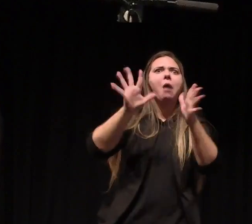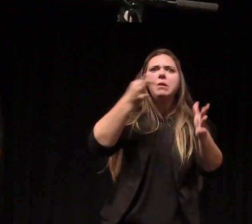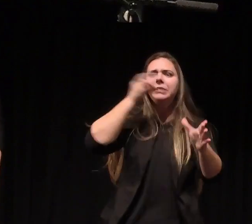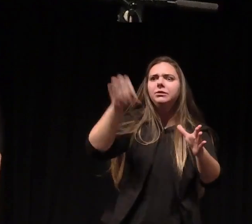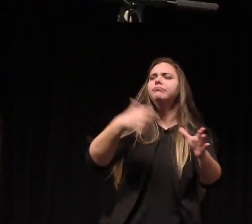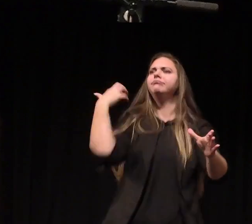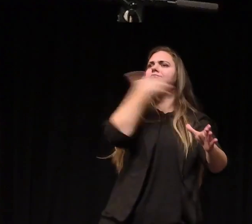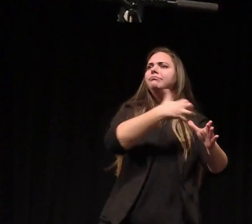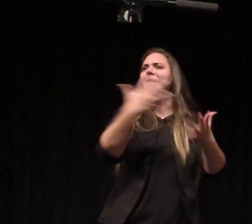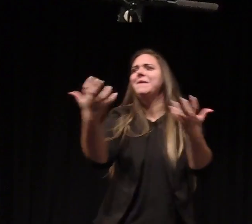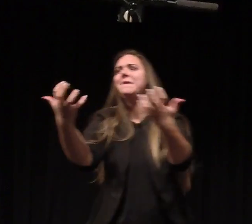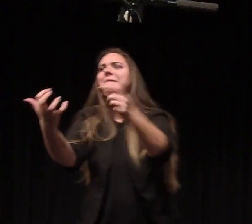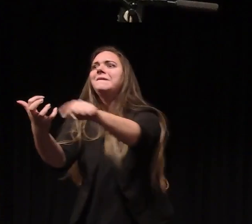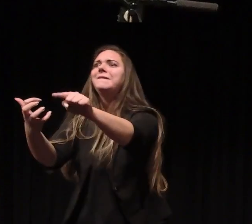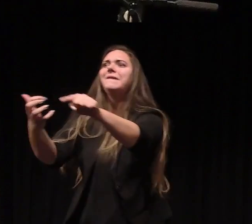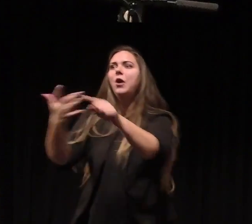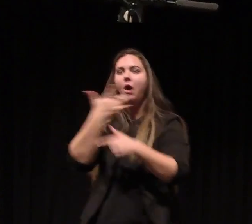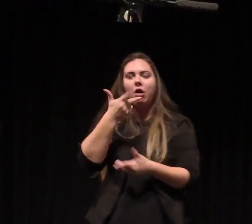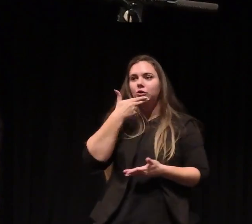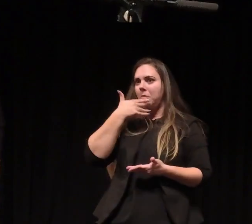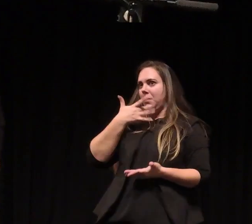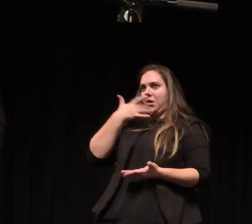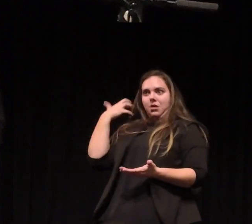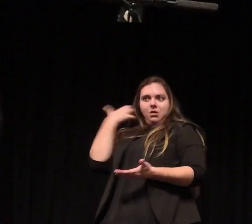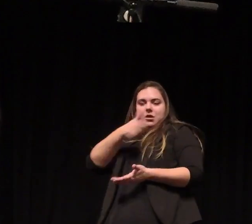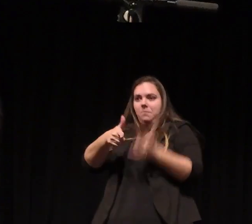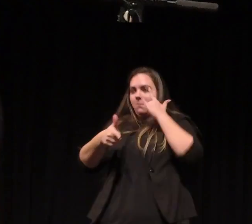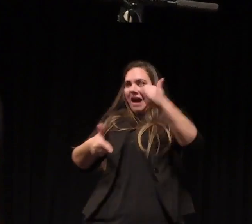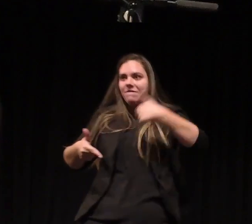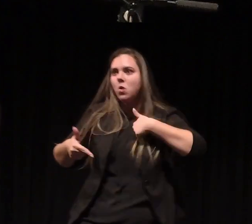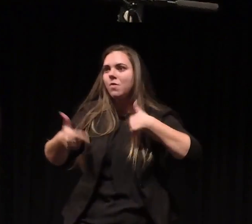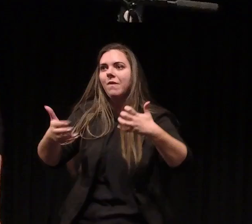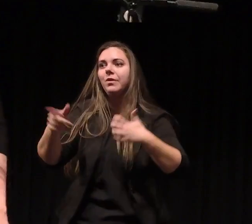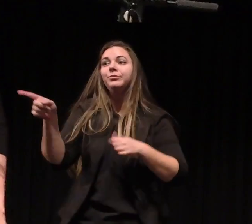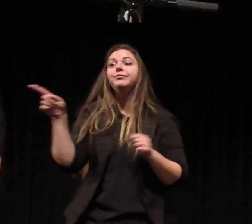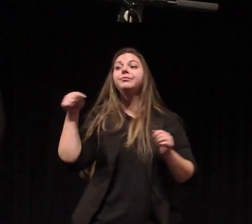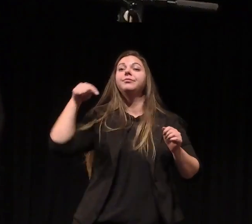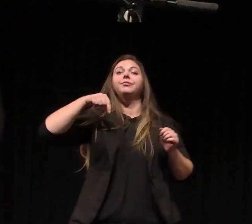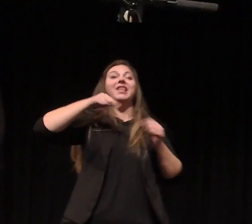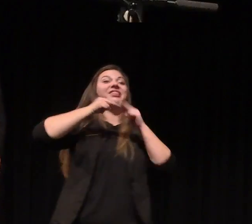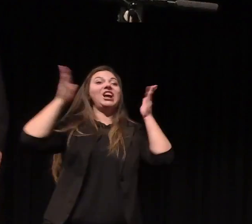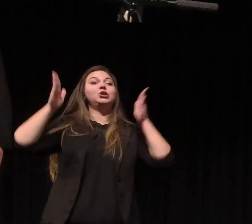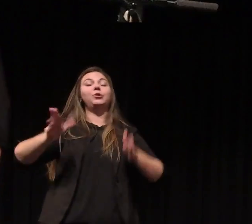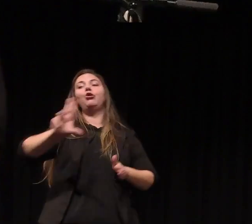ça. Mais l'étranger, il a refusé de leur vendre son caillou.